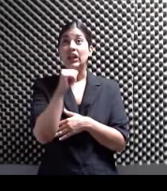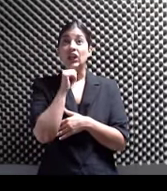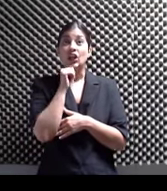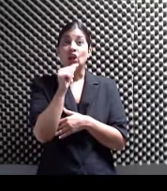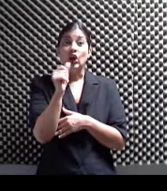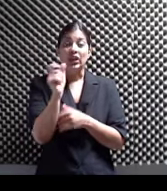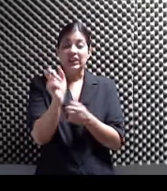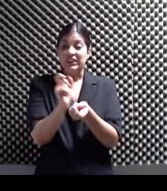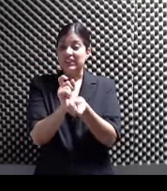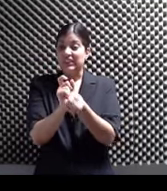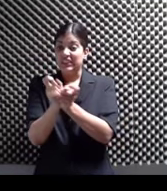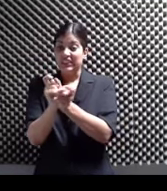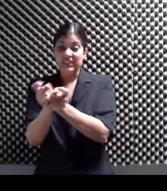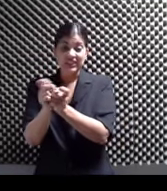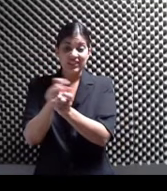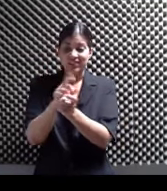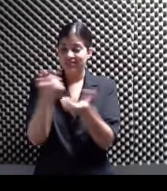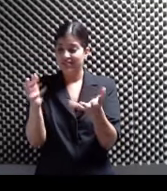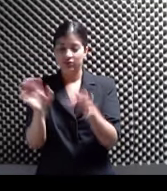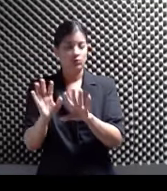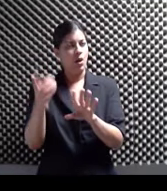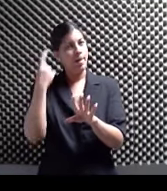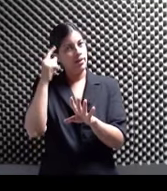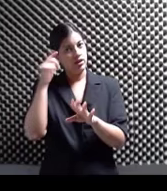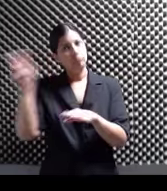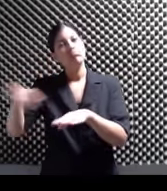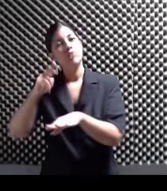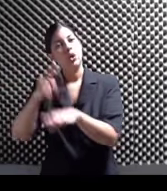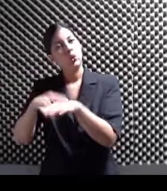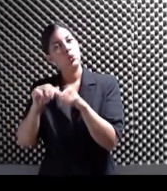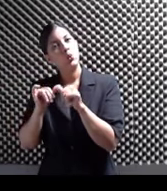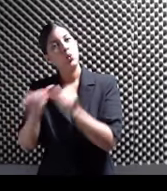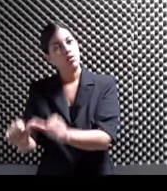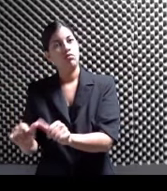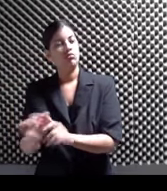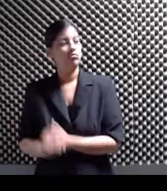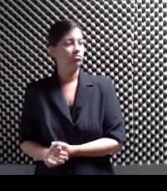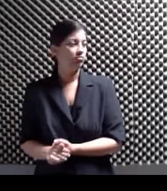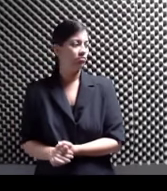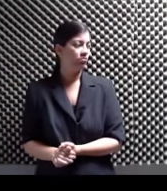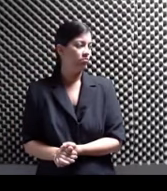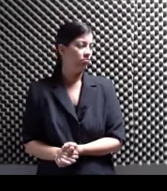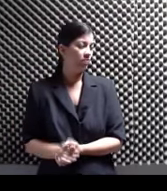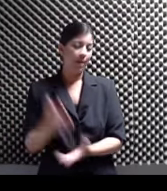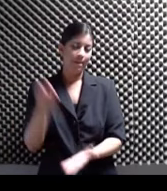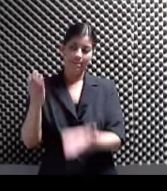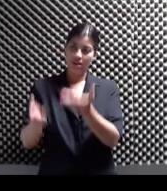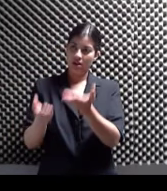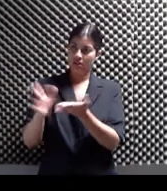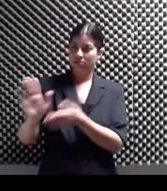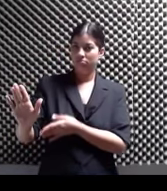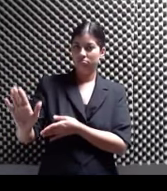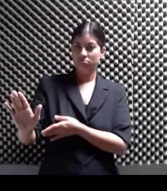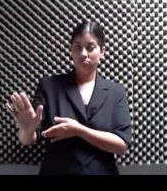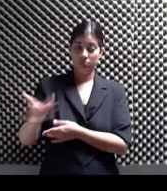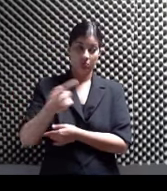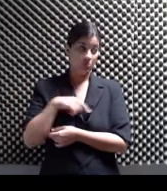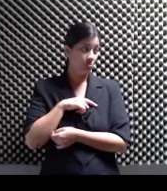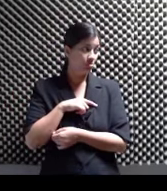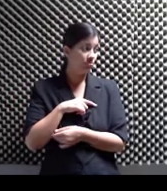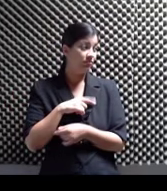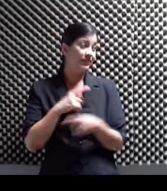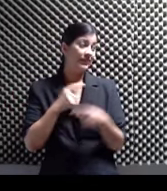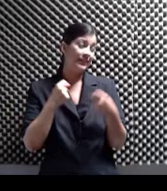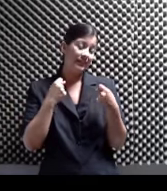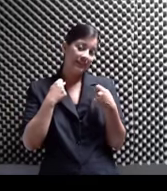bosque dentro de su estado natural y, claro, y, sí, y con su balance propio, ¿no? Sí, ayudando y siendo